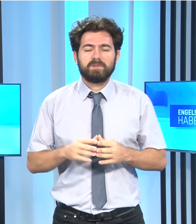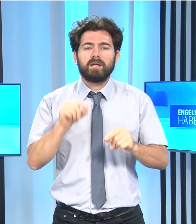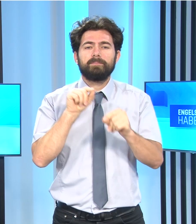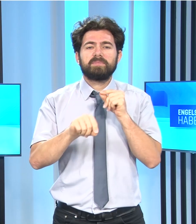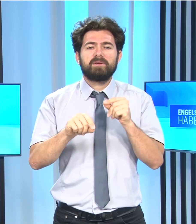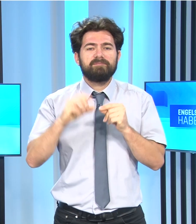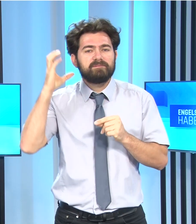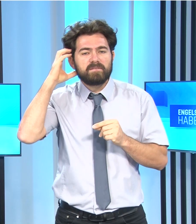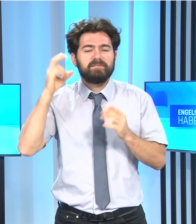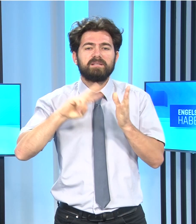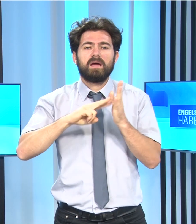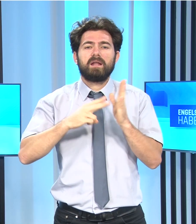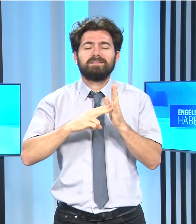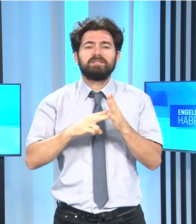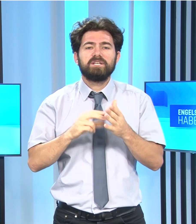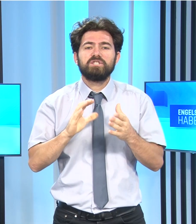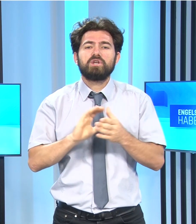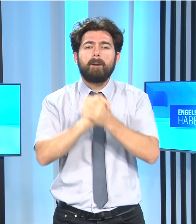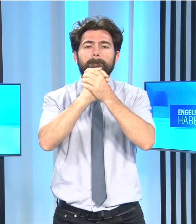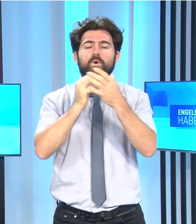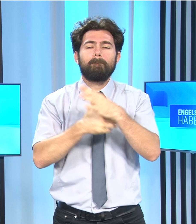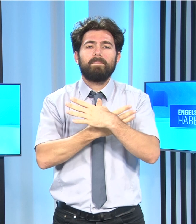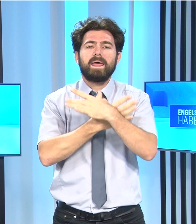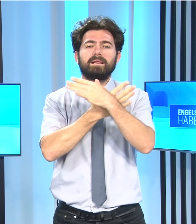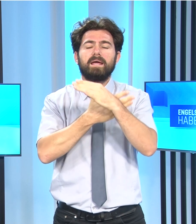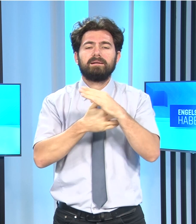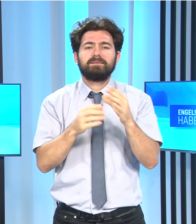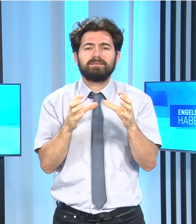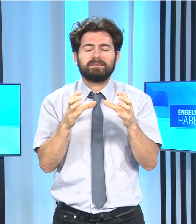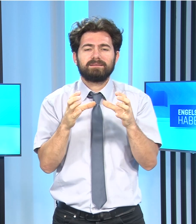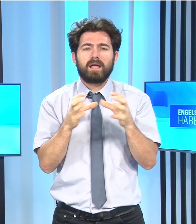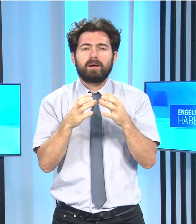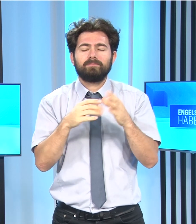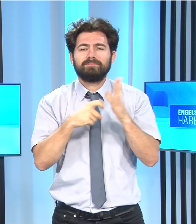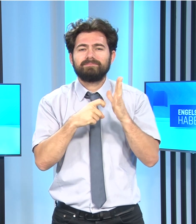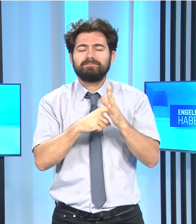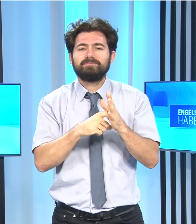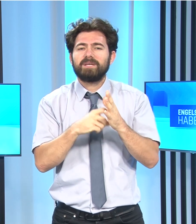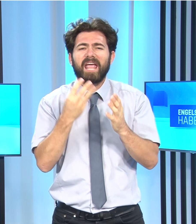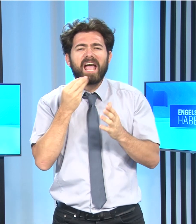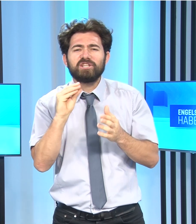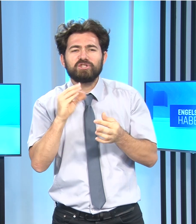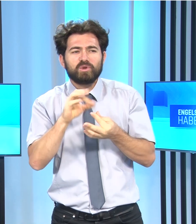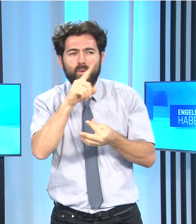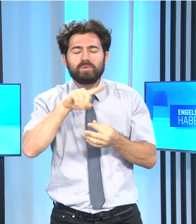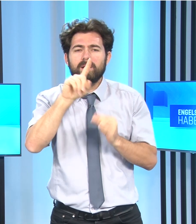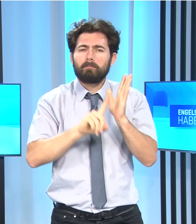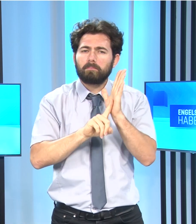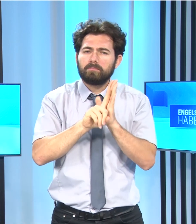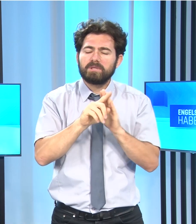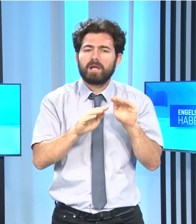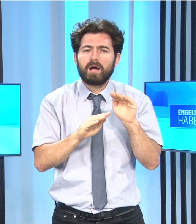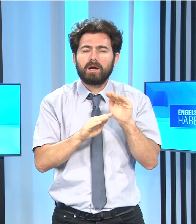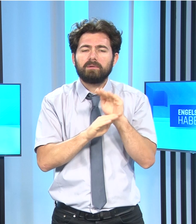Kıbrıs Vakıflar İdaresi, Şampiyon Melekler takımının adını gençlerin başarılarıyla yaşatmak amacıyla